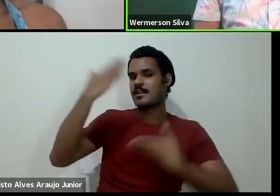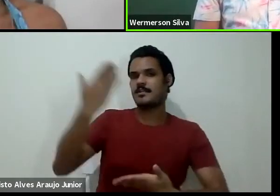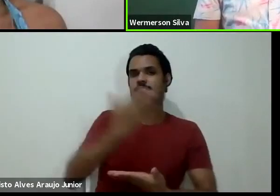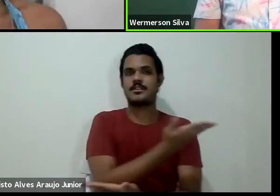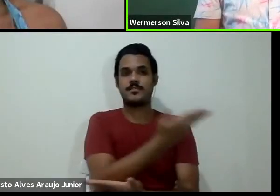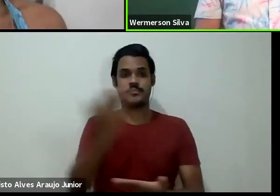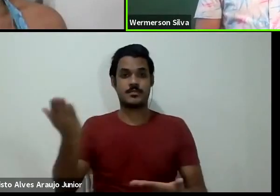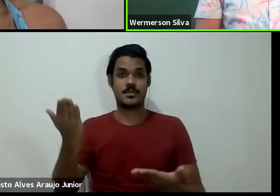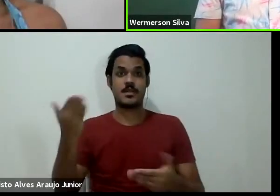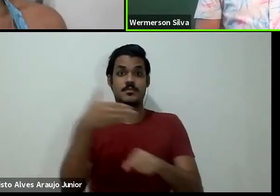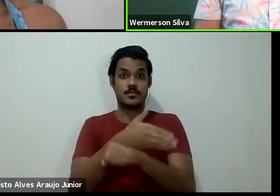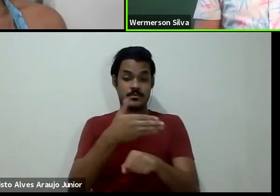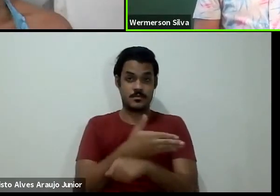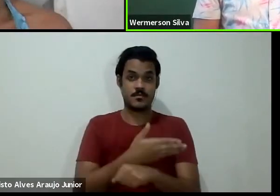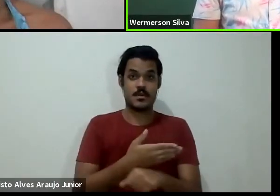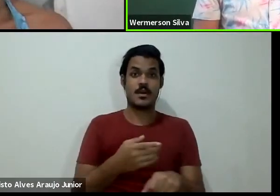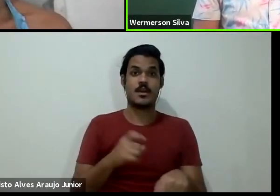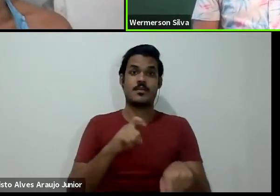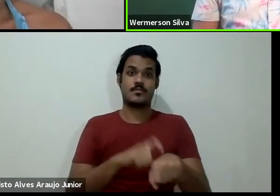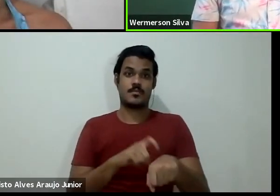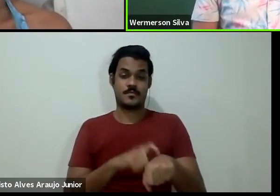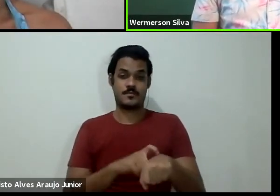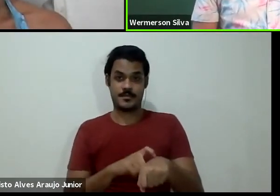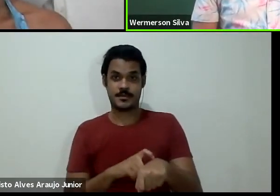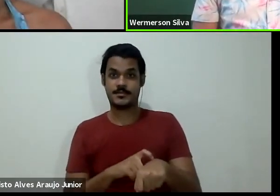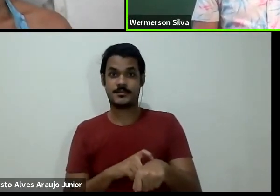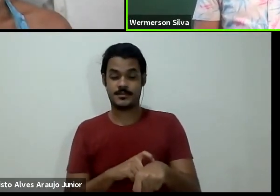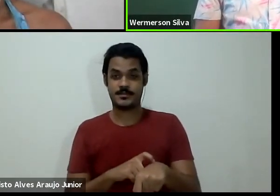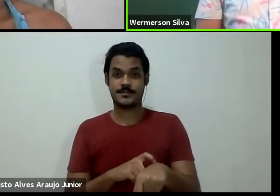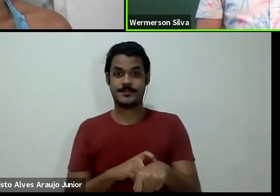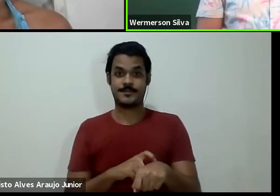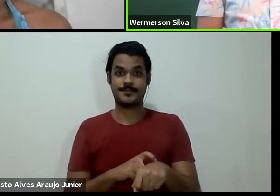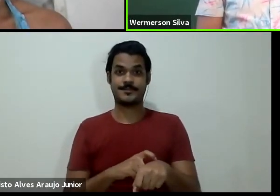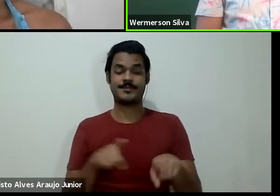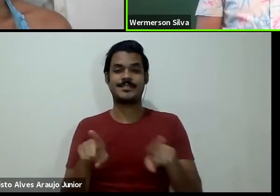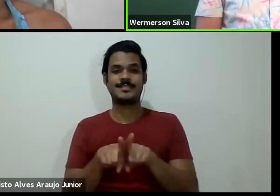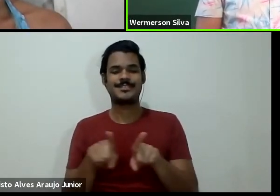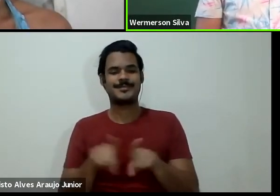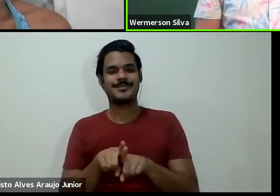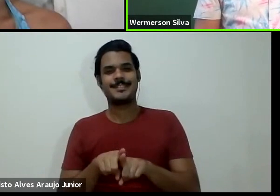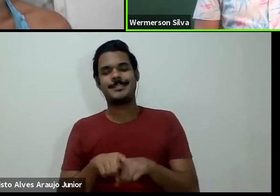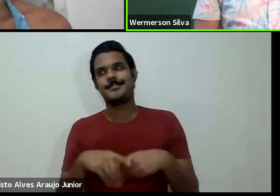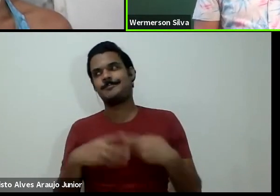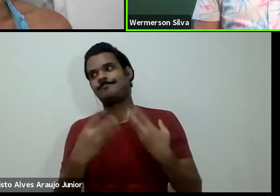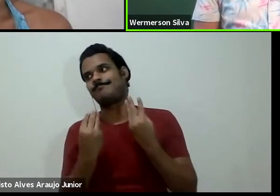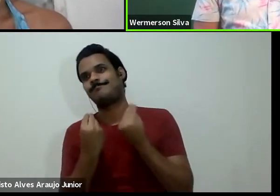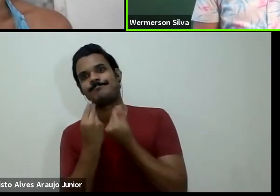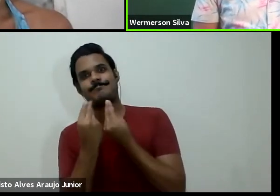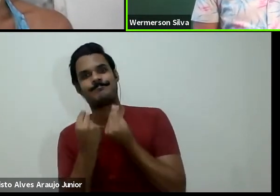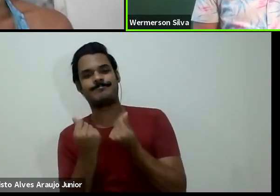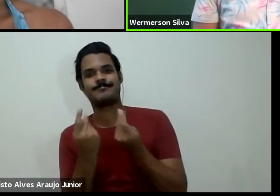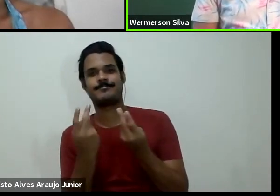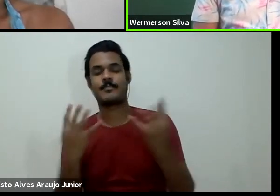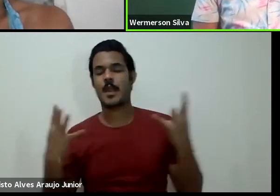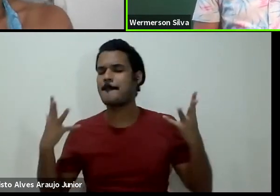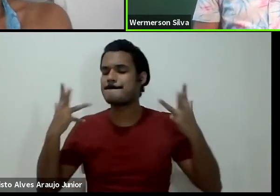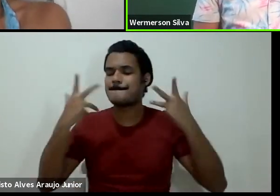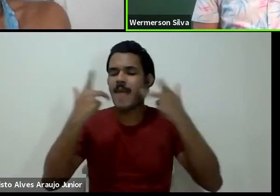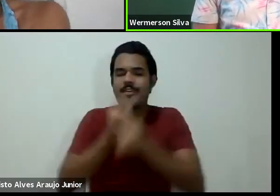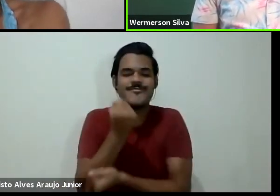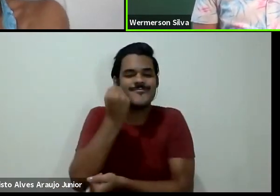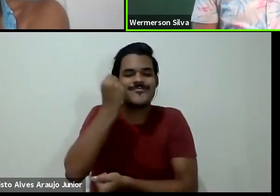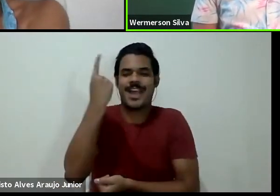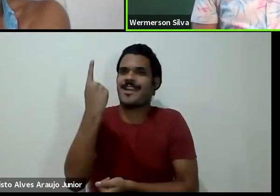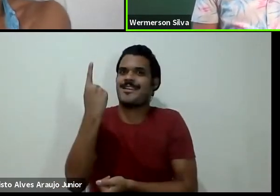e todos por este momento e pela maravilhosa ideia de